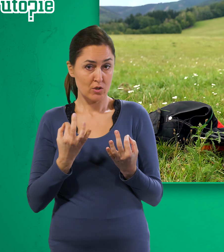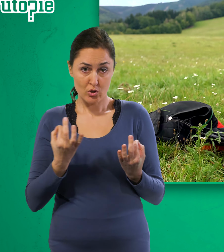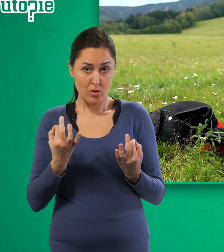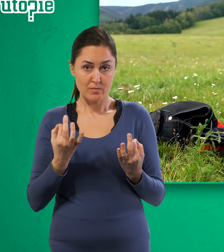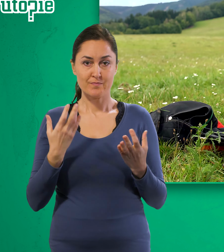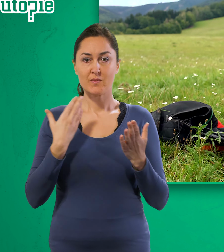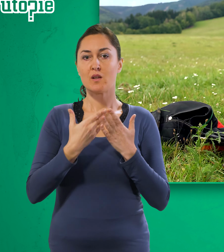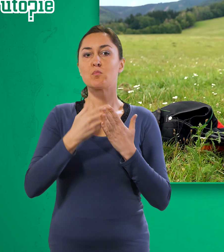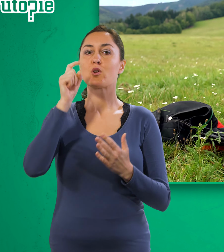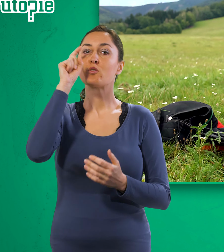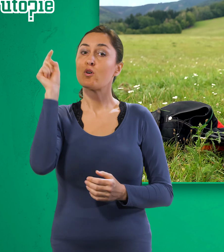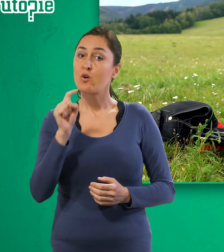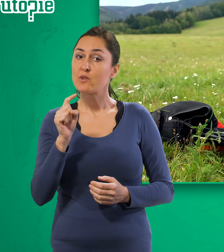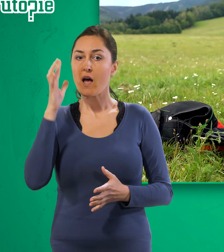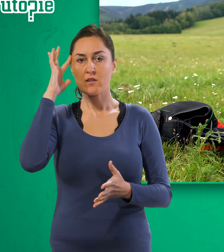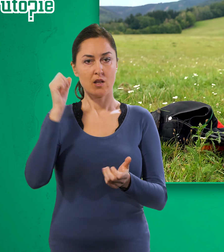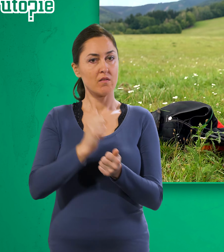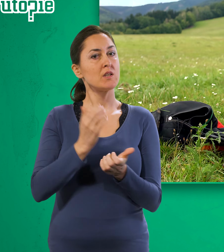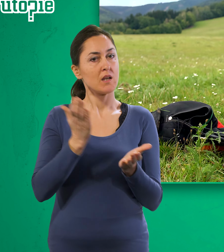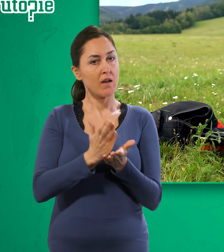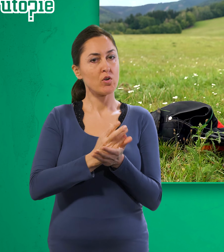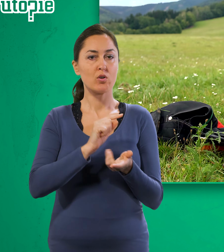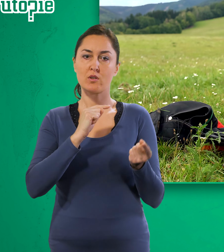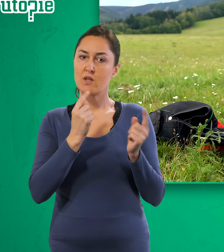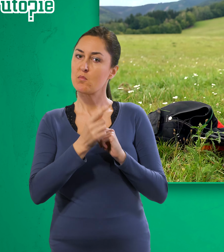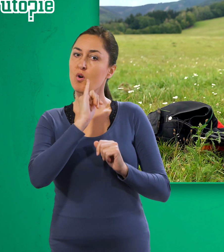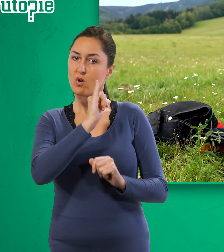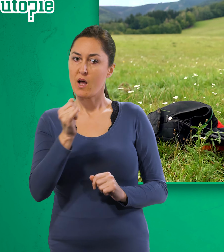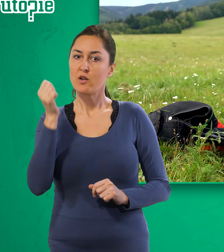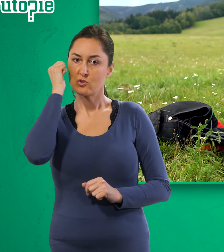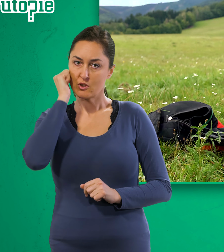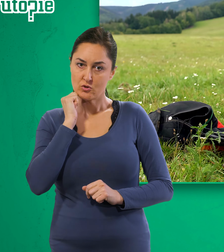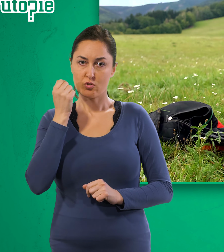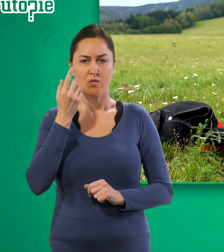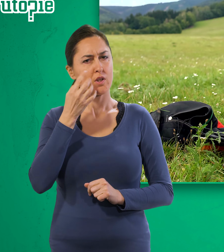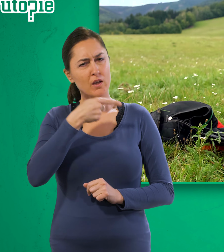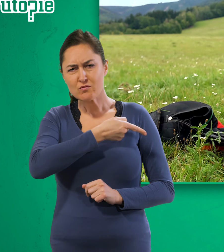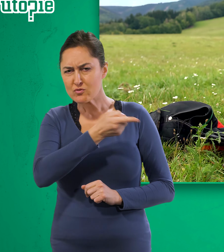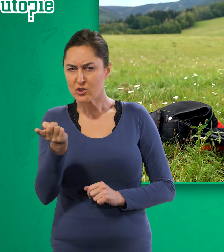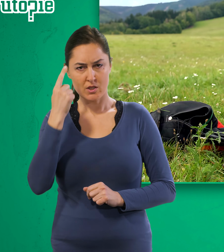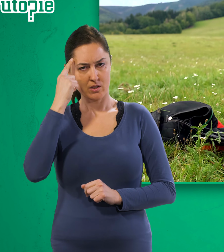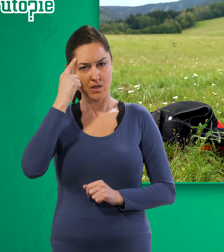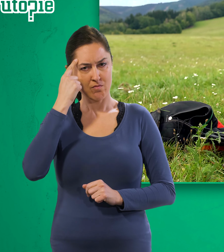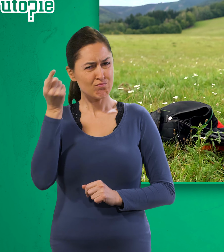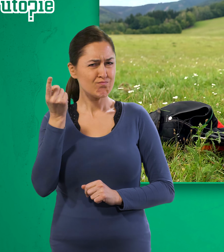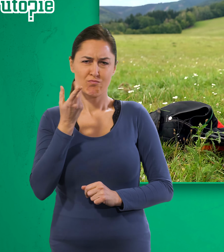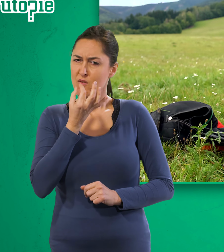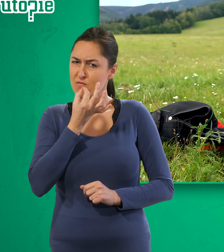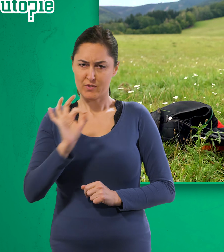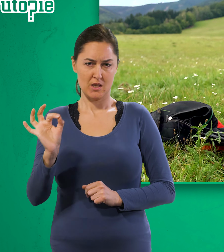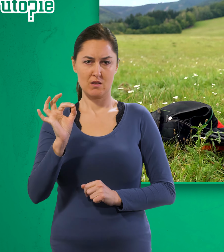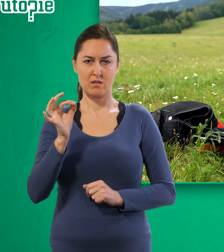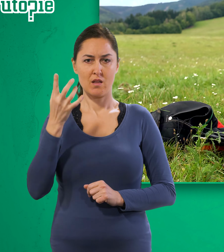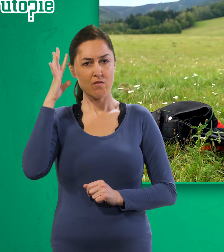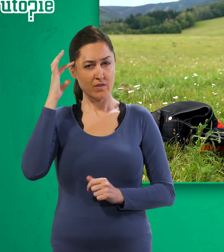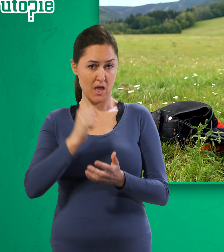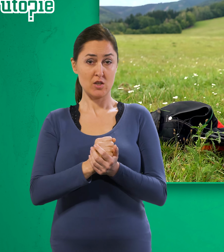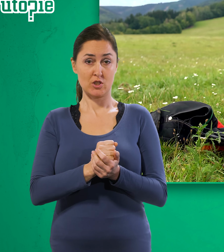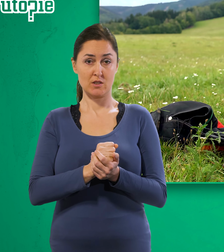rogal, vjel na Černou horu, aby jsme si zalítali. A i k tomu našemu sportu potřebujeme víru,